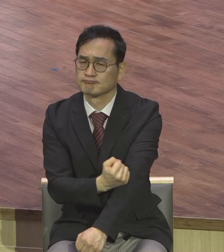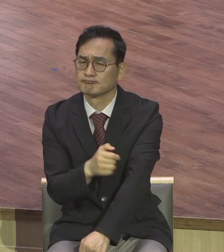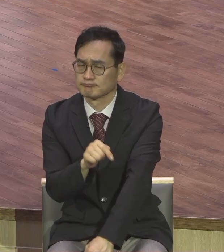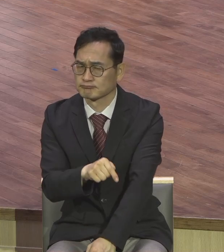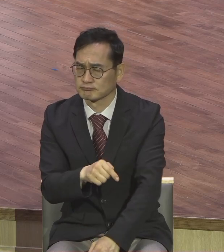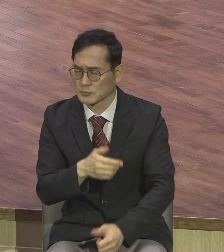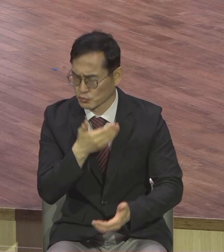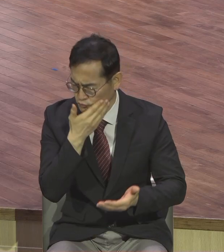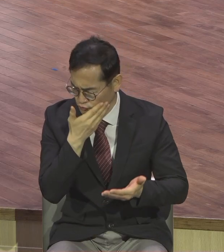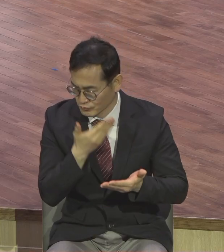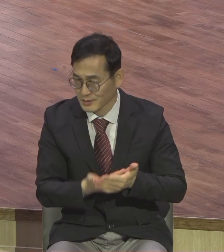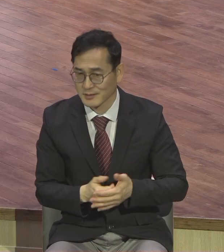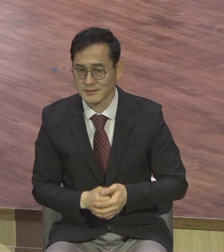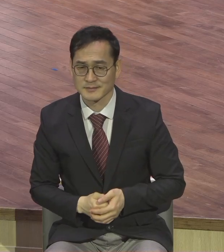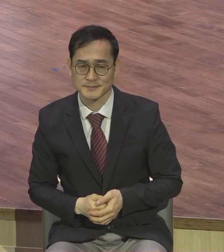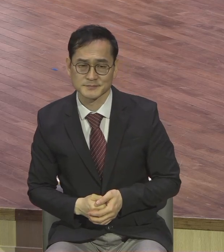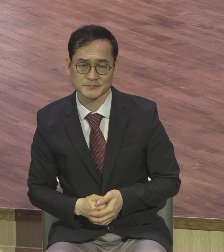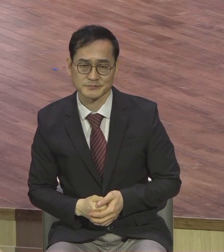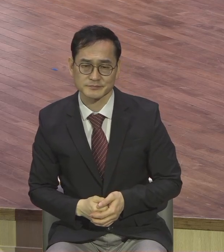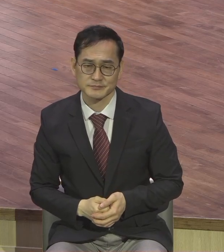몇 분 던지는 거, 그건 헌신도 아니고.